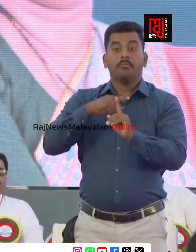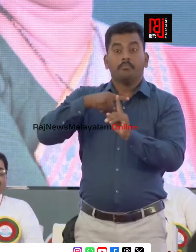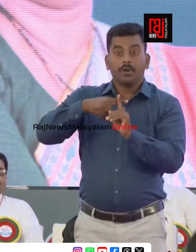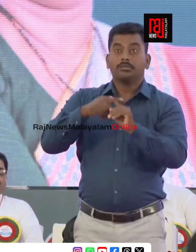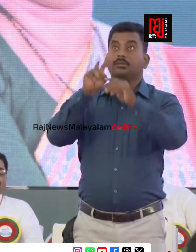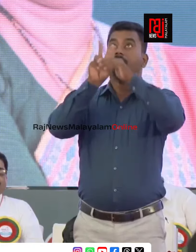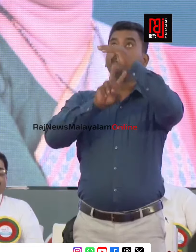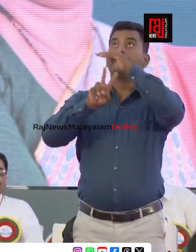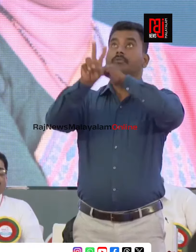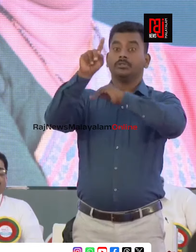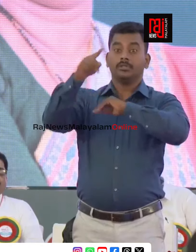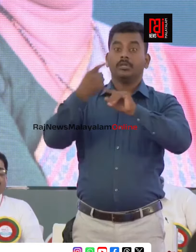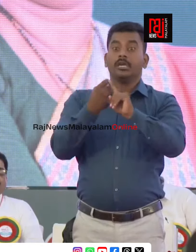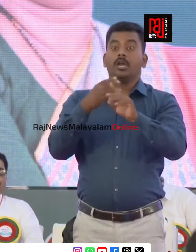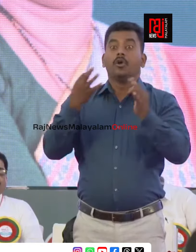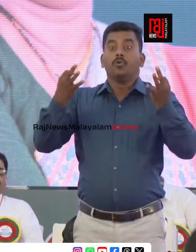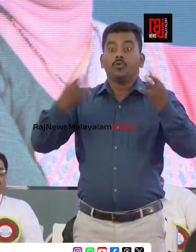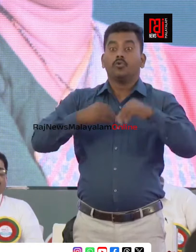നവകേരള സൃഷ്ടിയുടെ